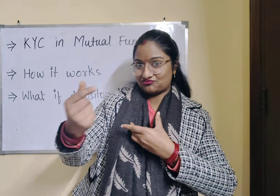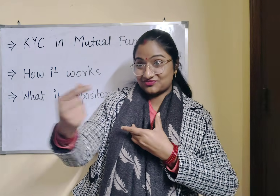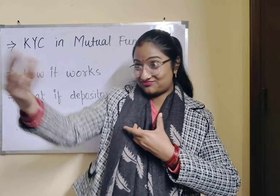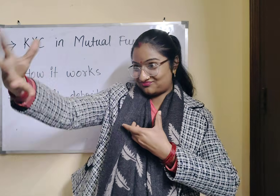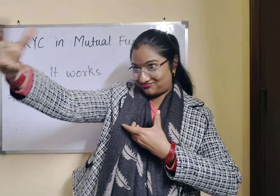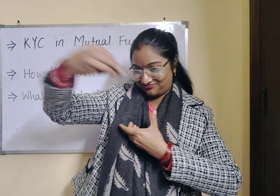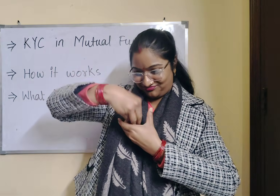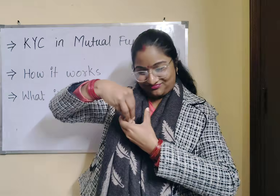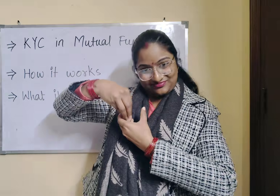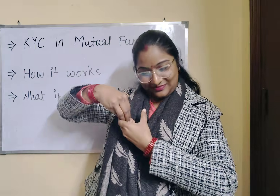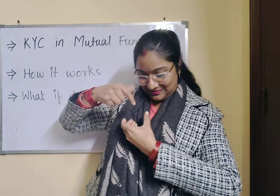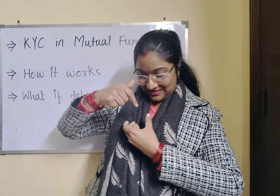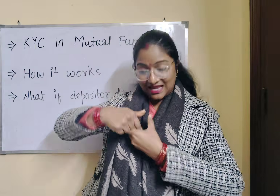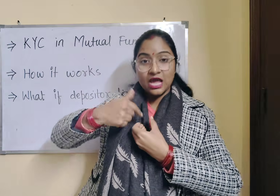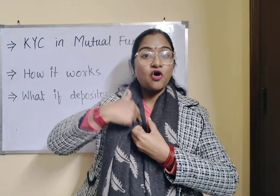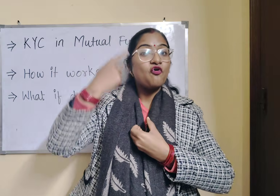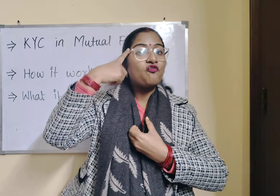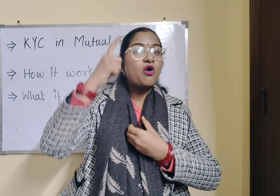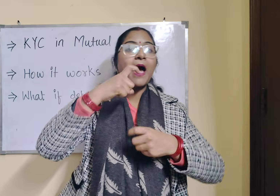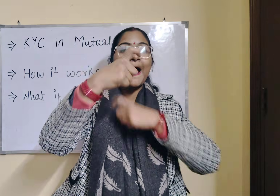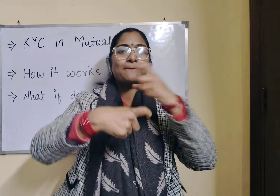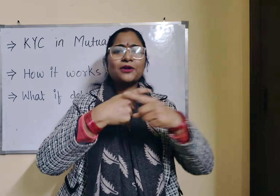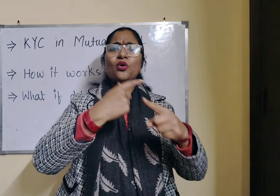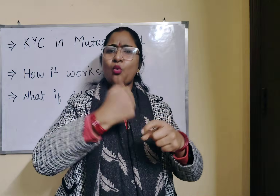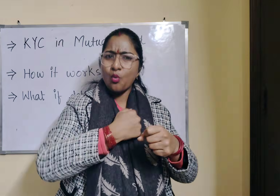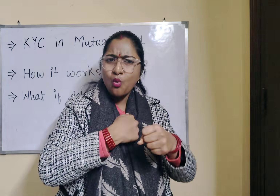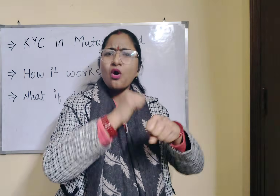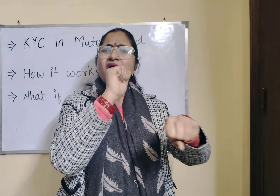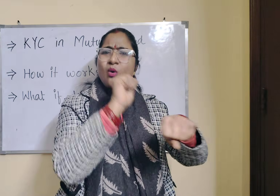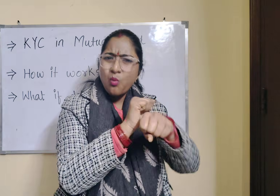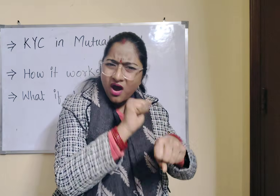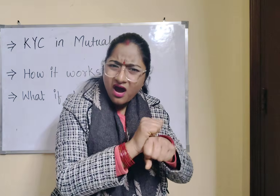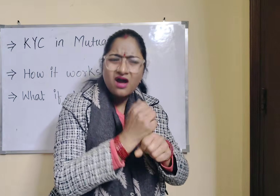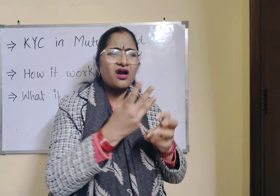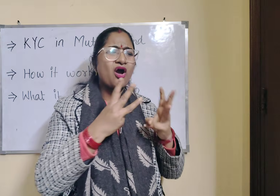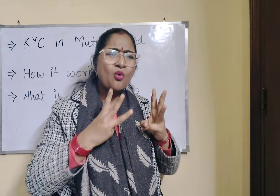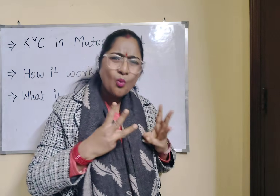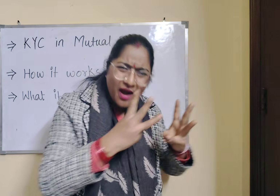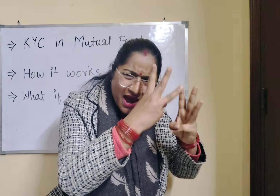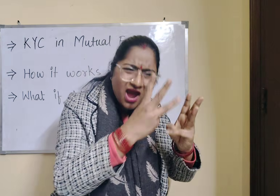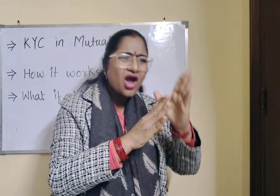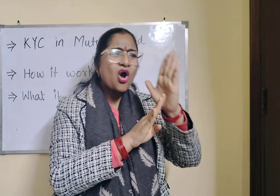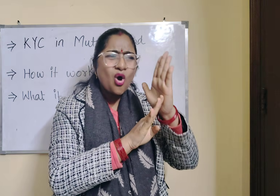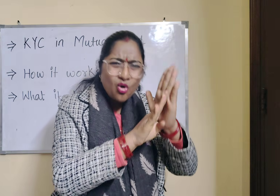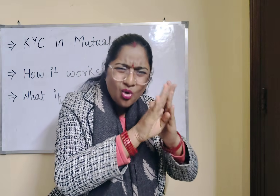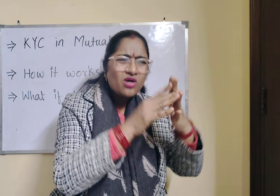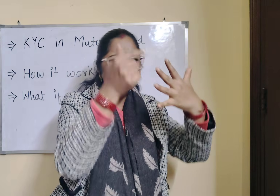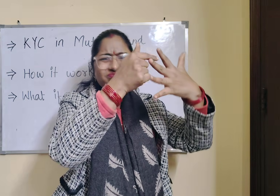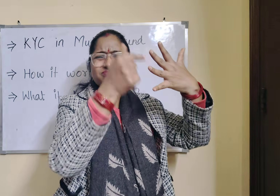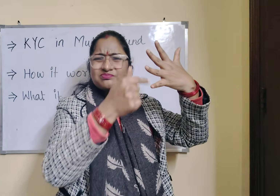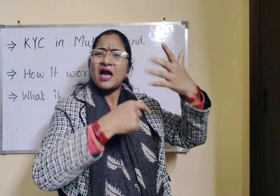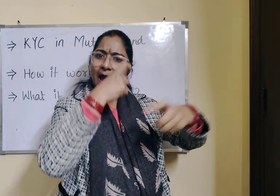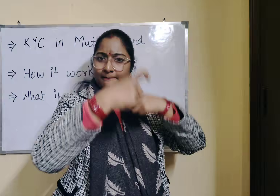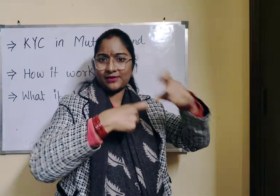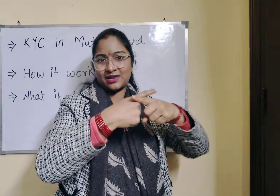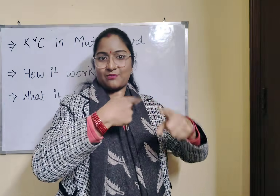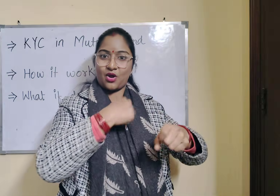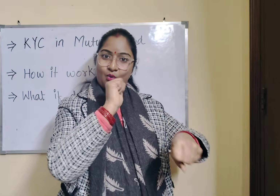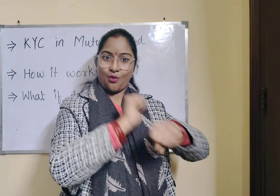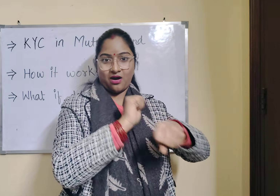करके अपनी कंपनी में जो यूनिट्स होते हैं उसको आपको देती हूँ, और अपनी जो कंपनी है, चाहे कुछ भी उसकी ग्रोथ से रिलेटेड काम हो या